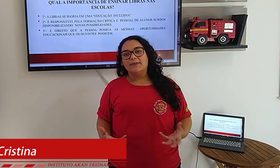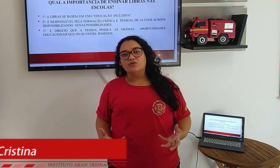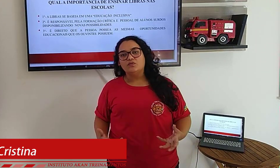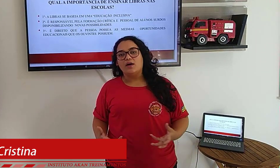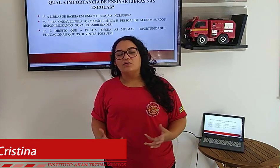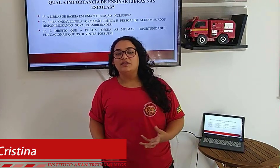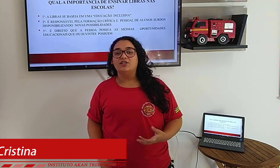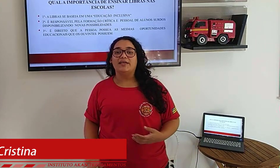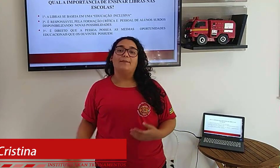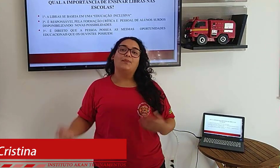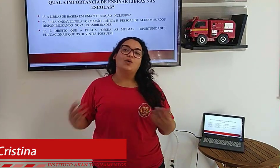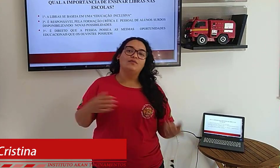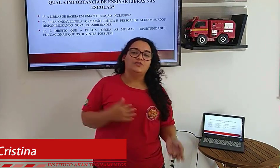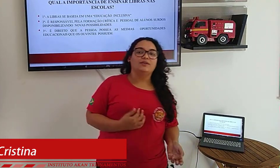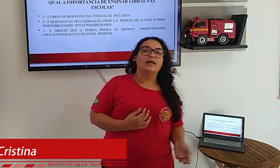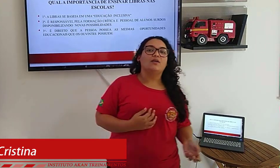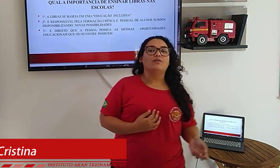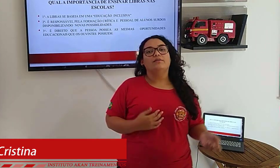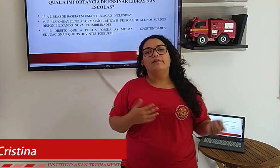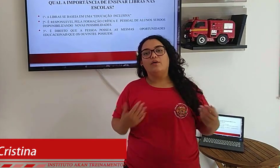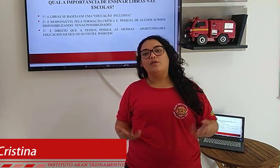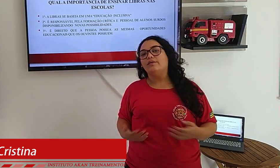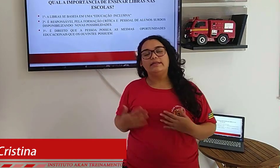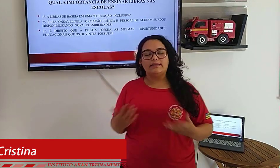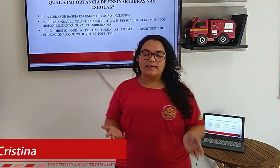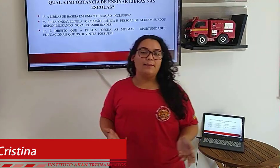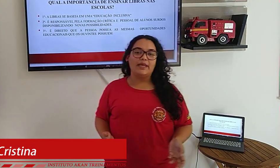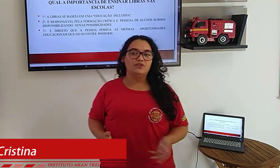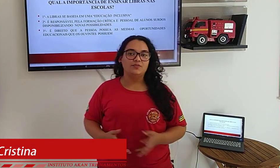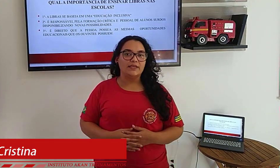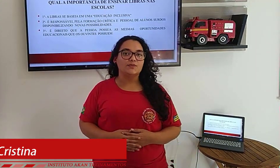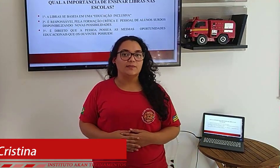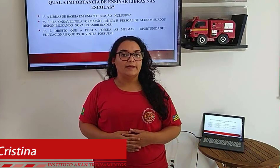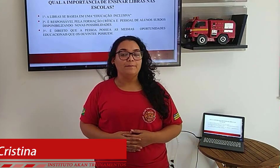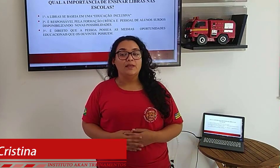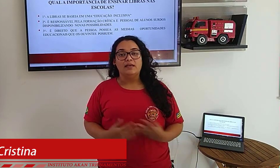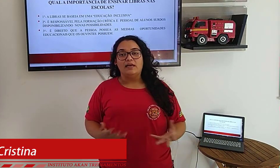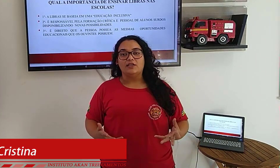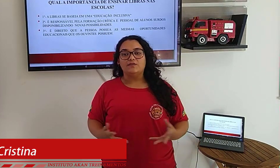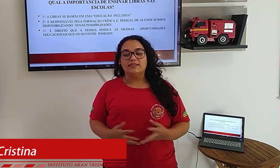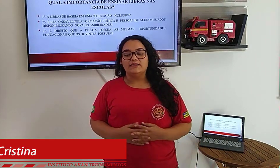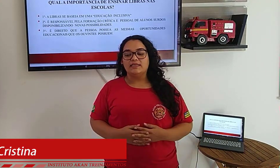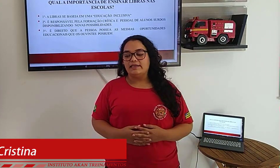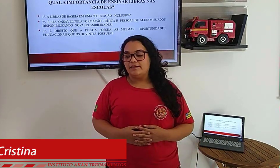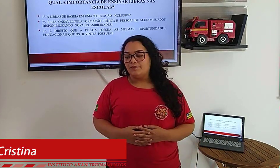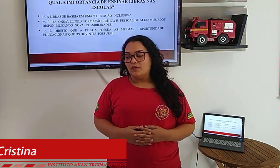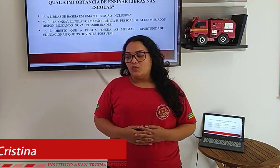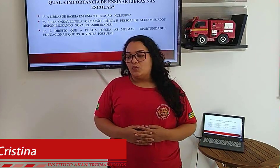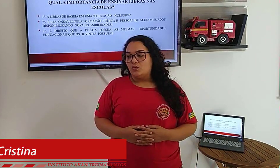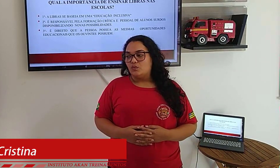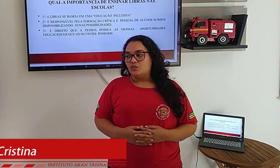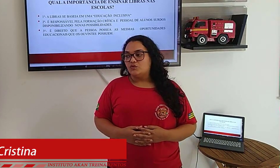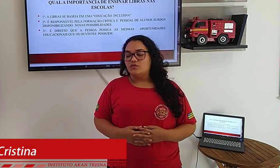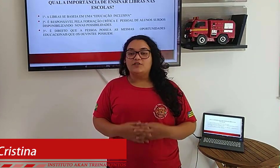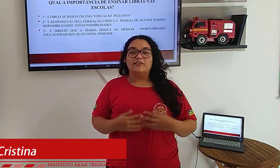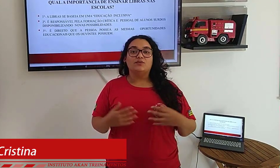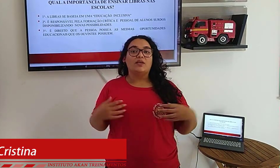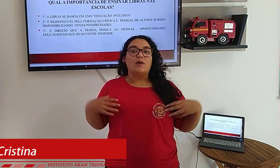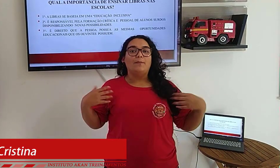pessoal, seja ela profissional ou internamente mesmo, né? Às vezes o surdo não tem um